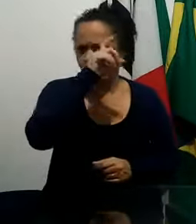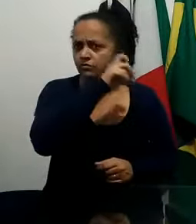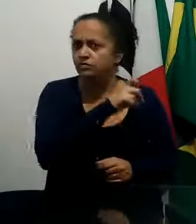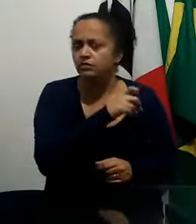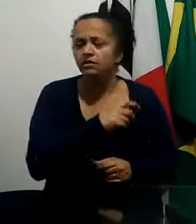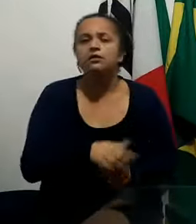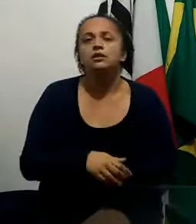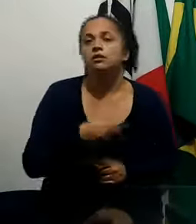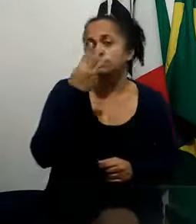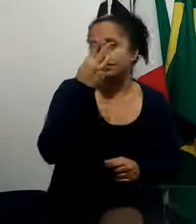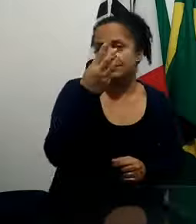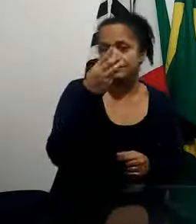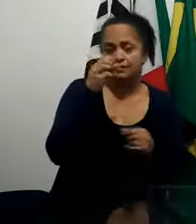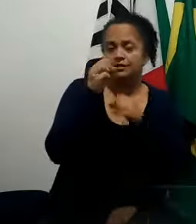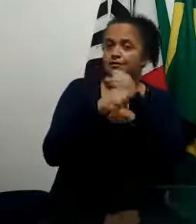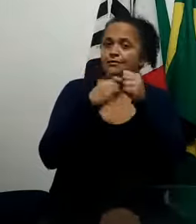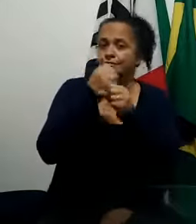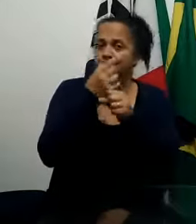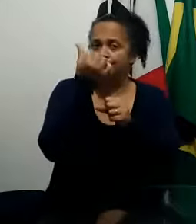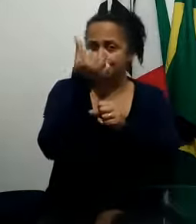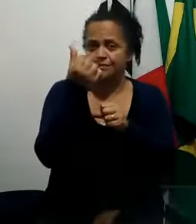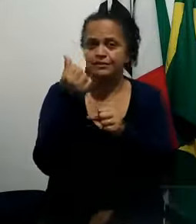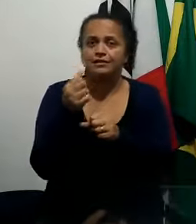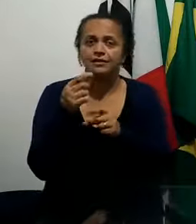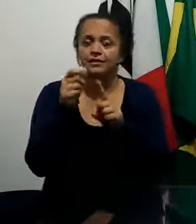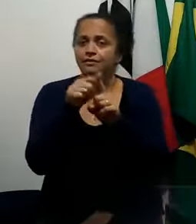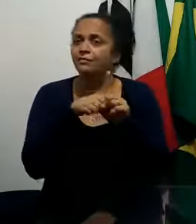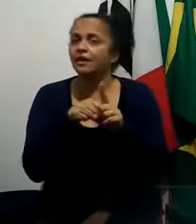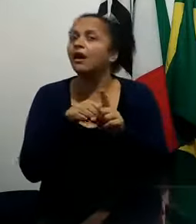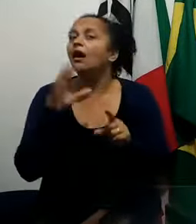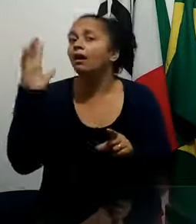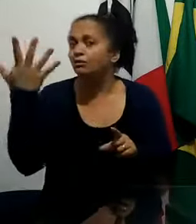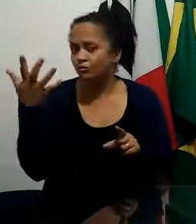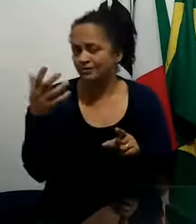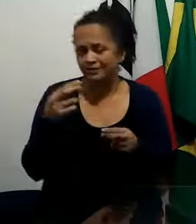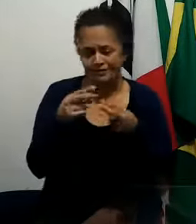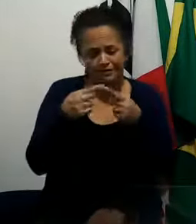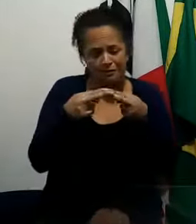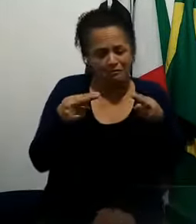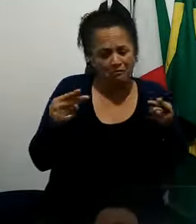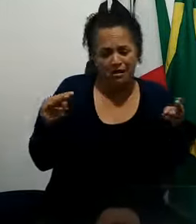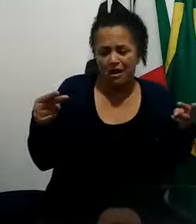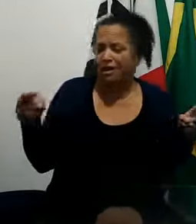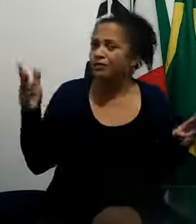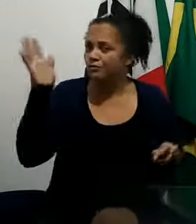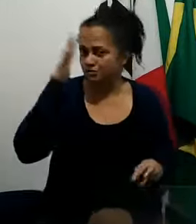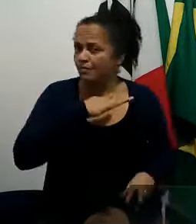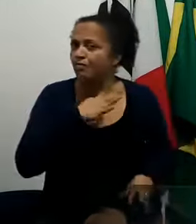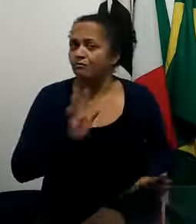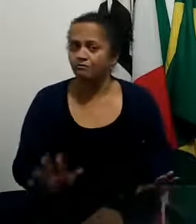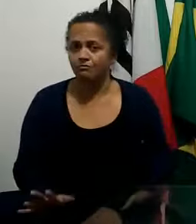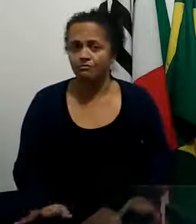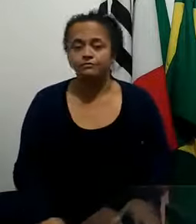grande tribulação, vai acontecer todos esses juízos descritos em